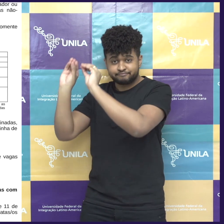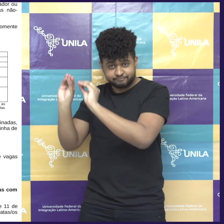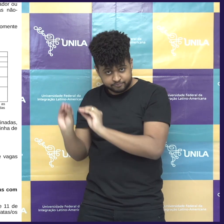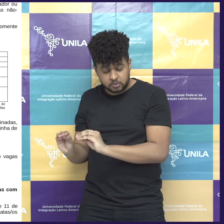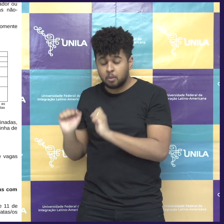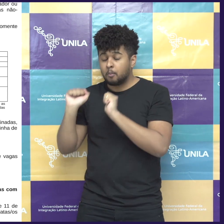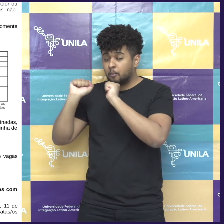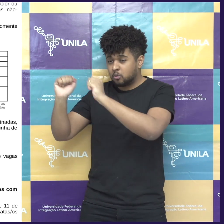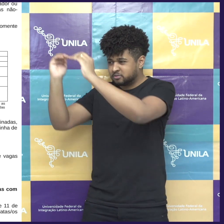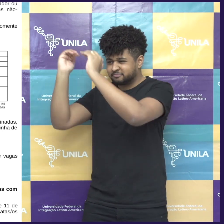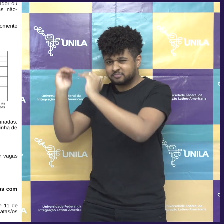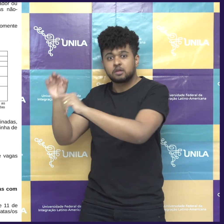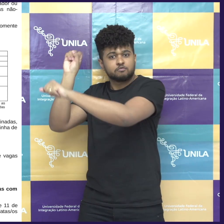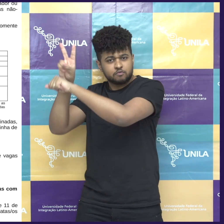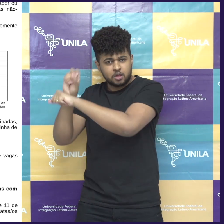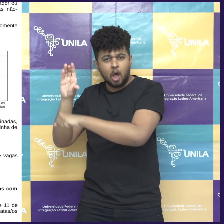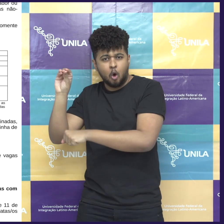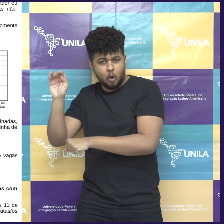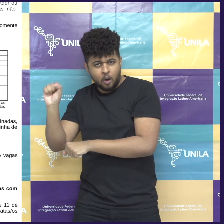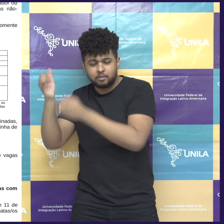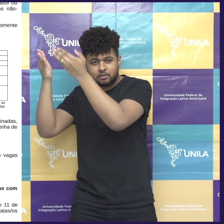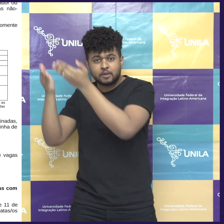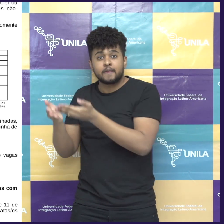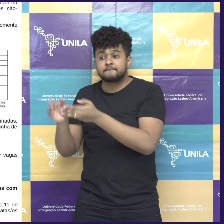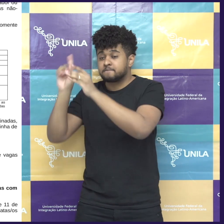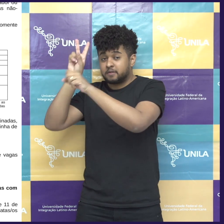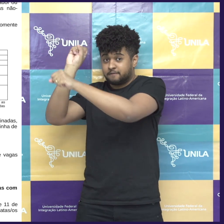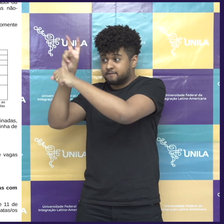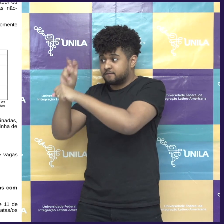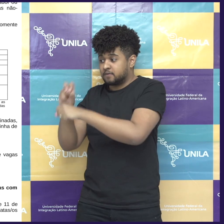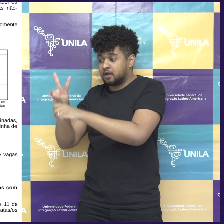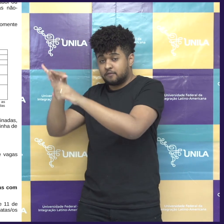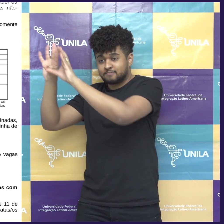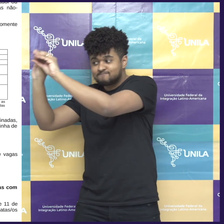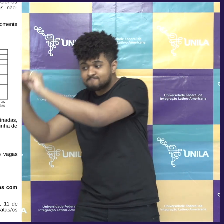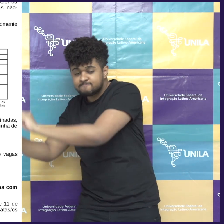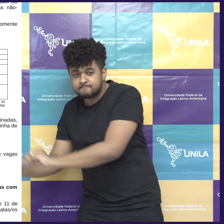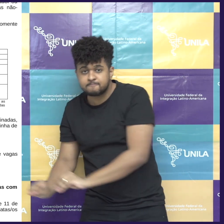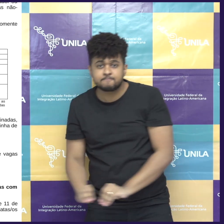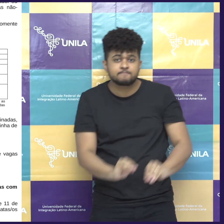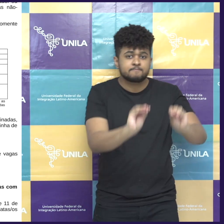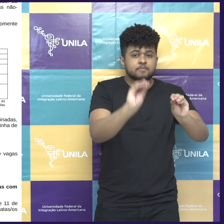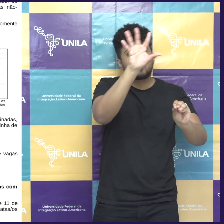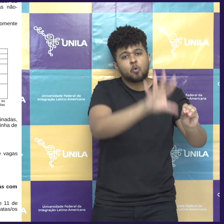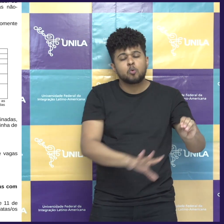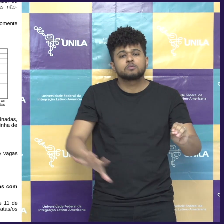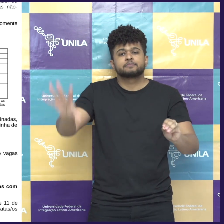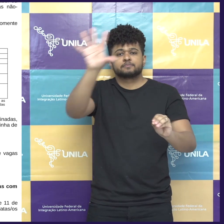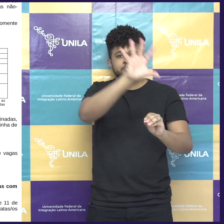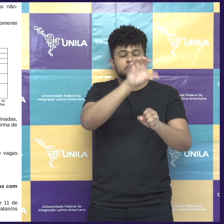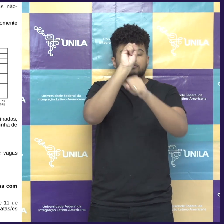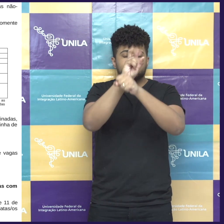sejam ocupadas as vagas reservadas, as vagas remanescentes serão revertidas para